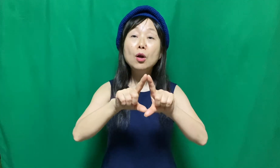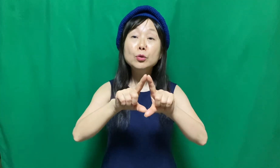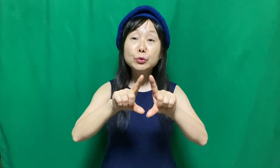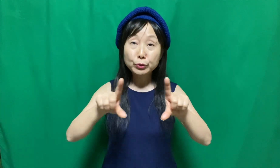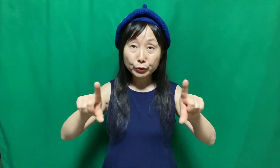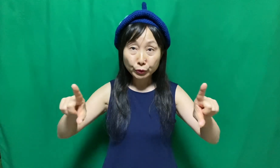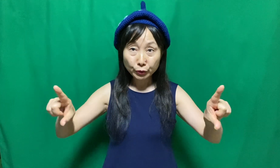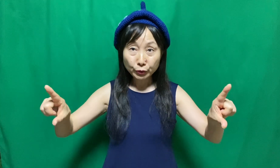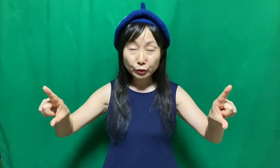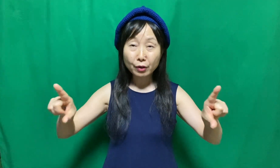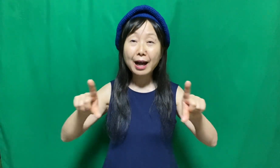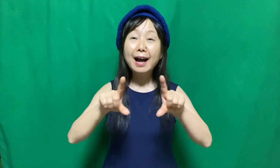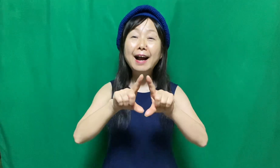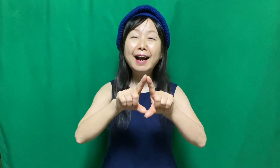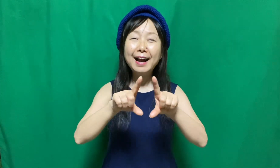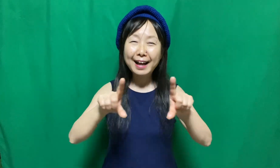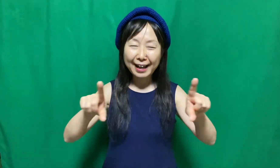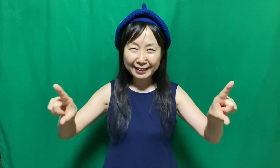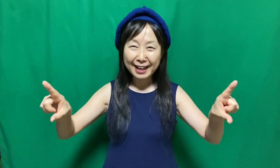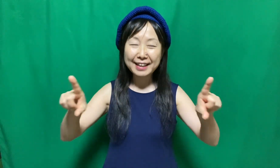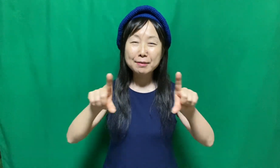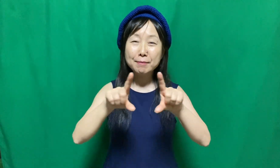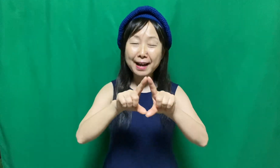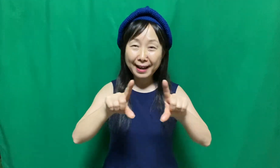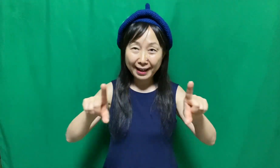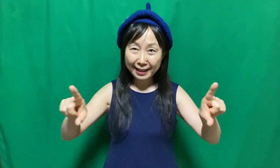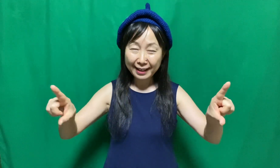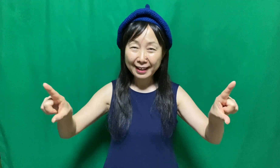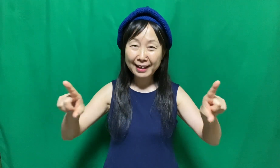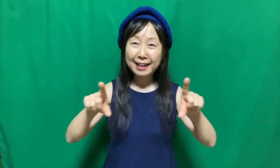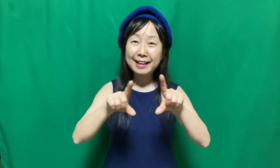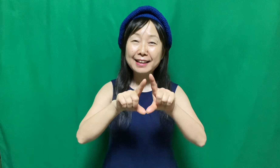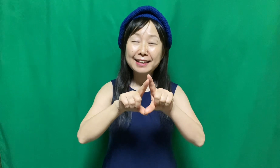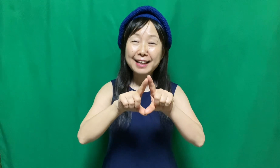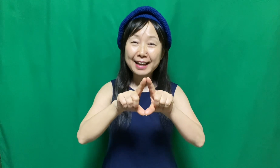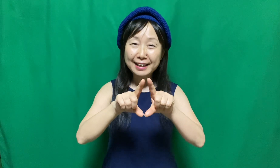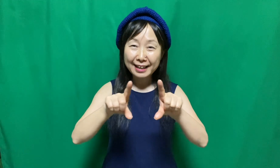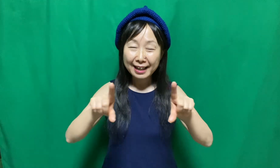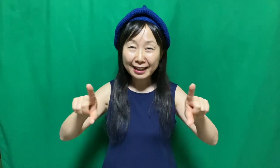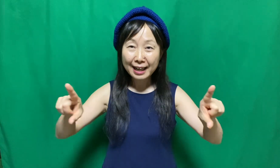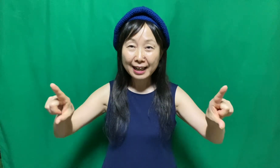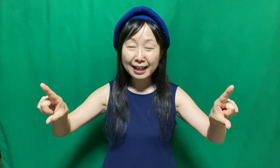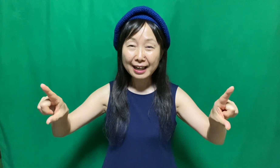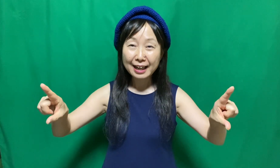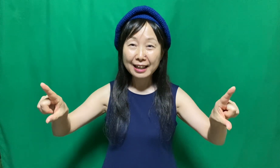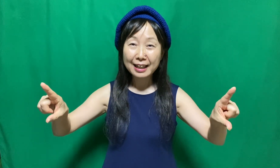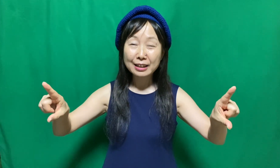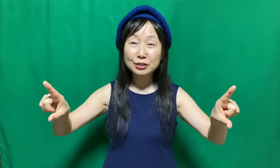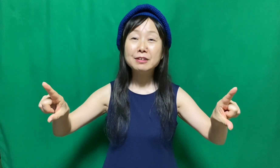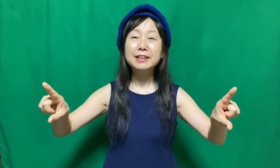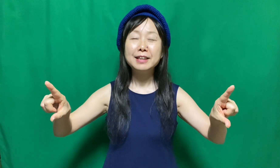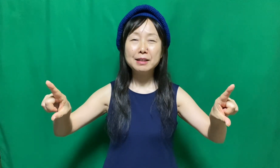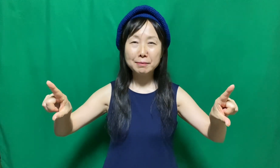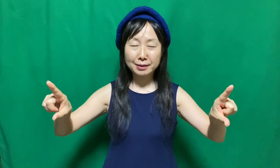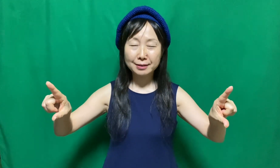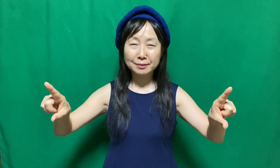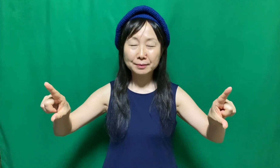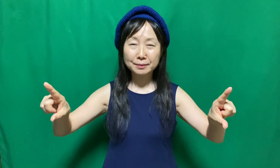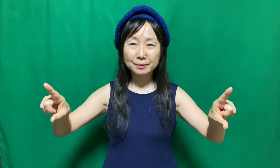普通とか、当たり前、平らな手話になります。